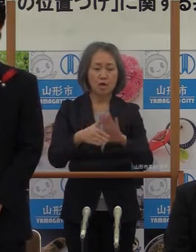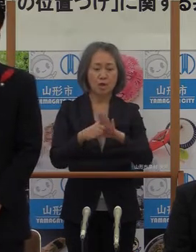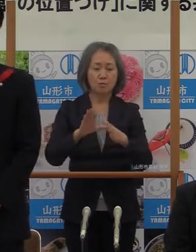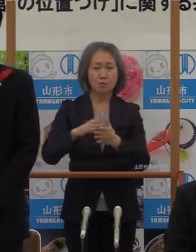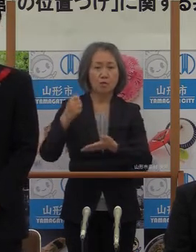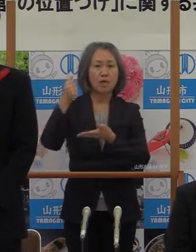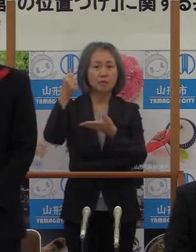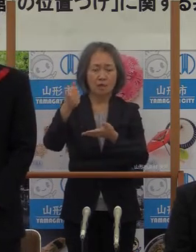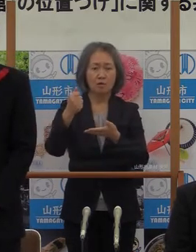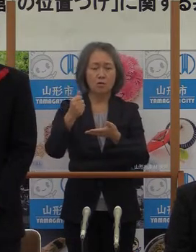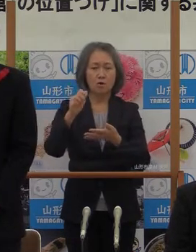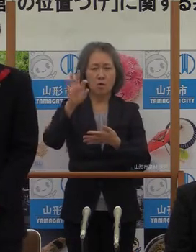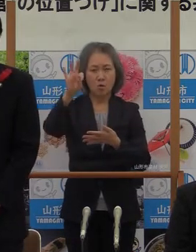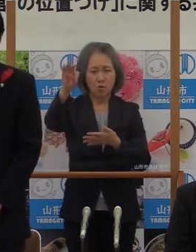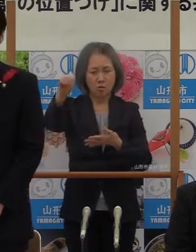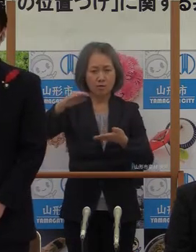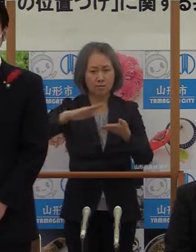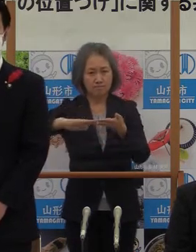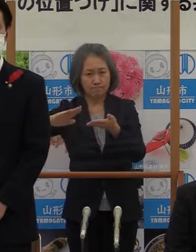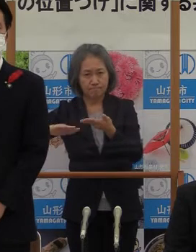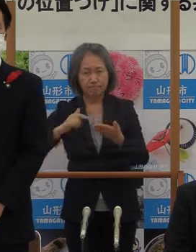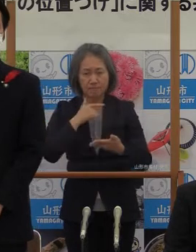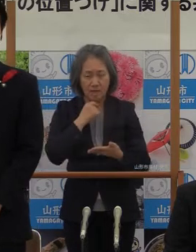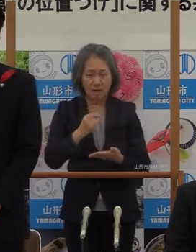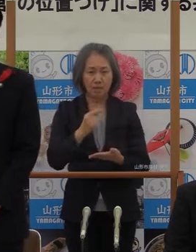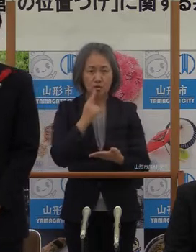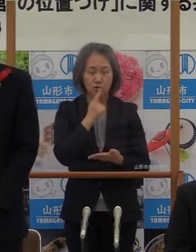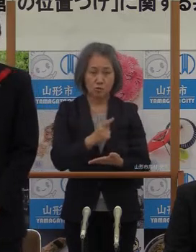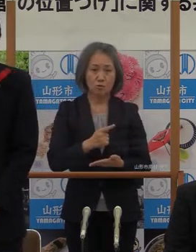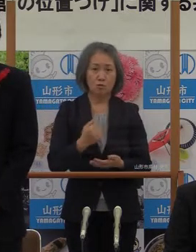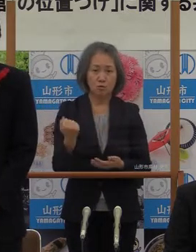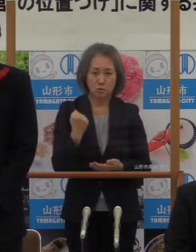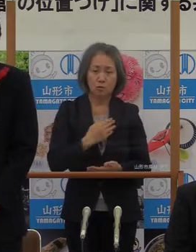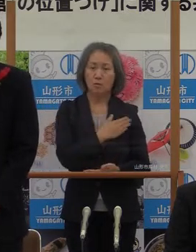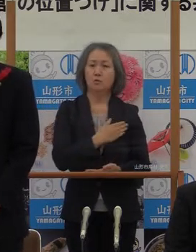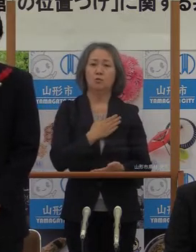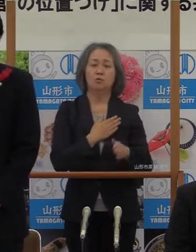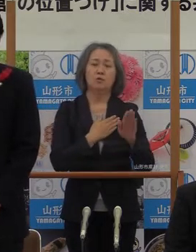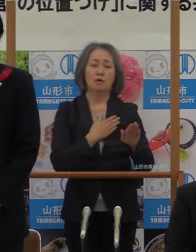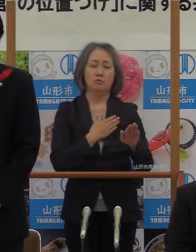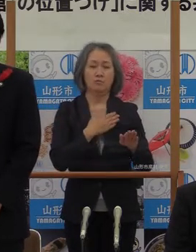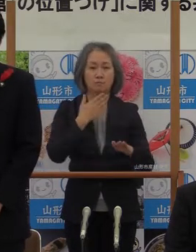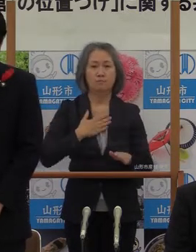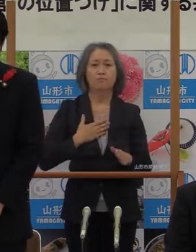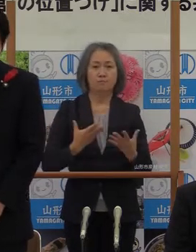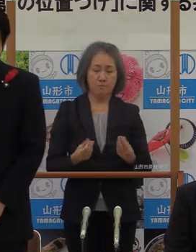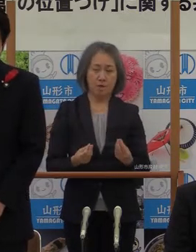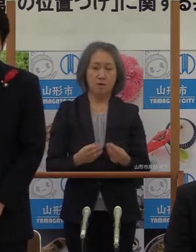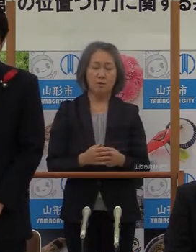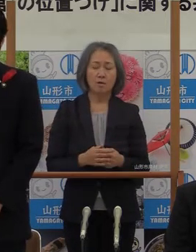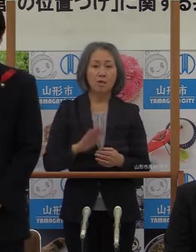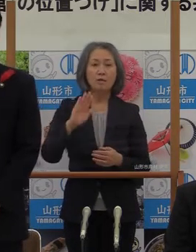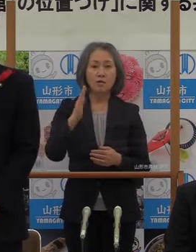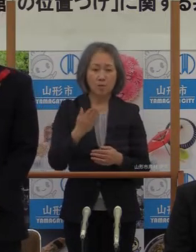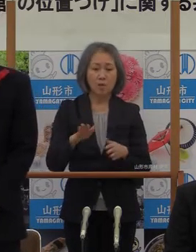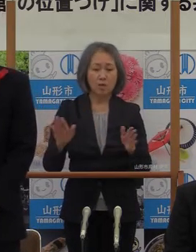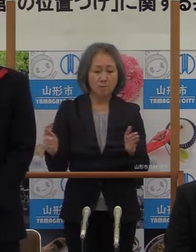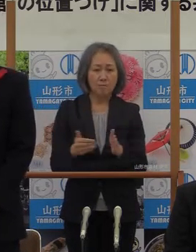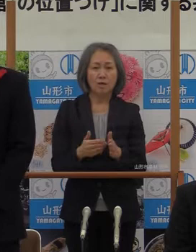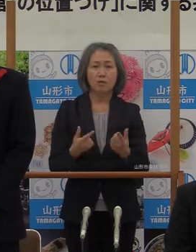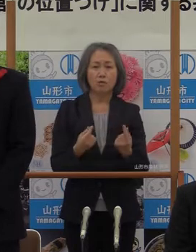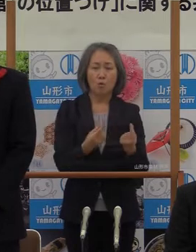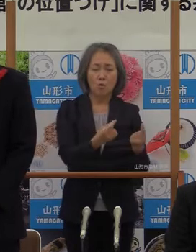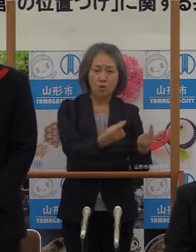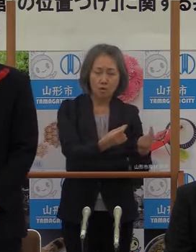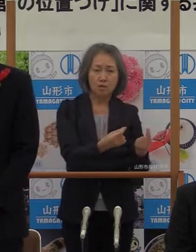いという大変な強い思いをお持ちでございました。しかしその一方で、これまでのように料亭